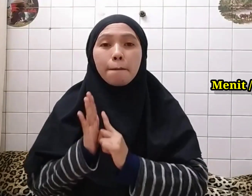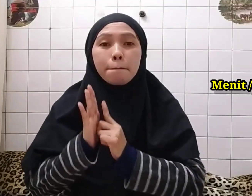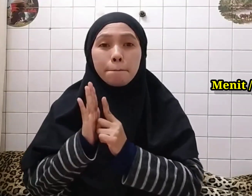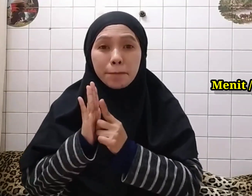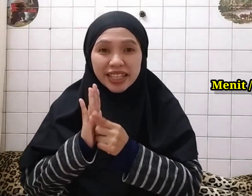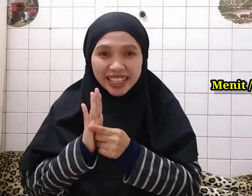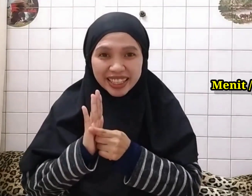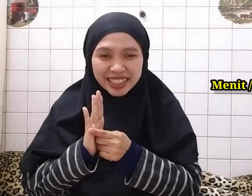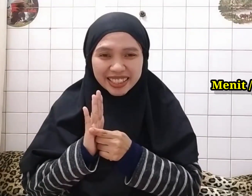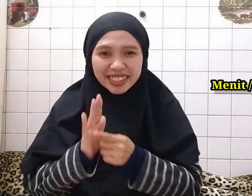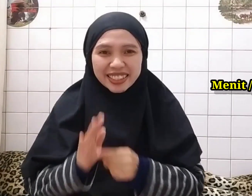Menit.